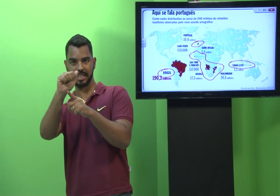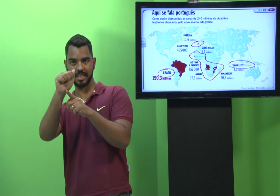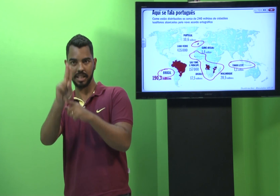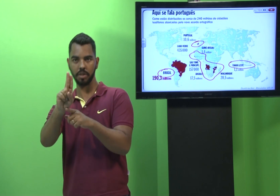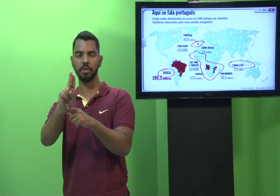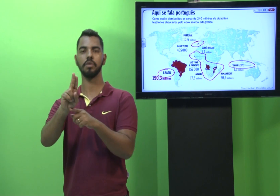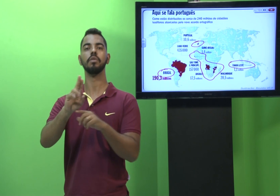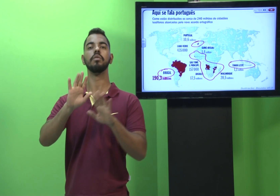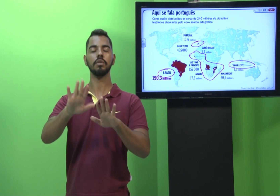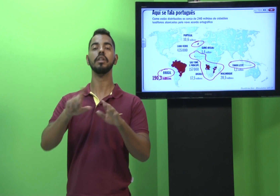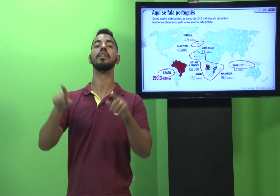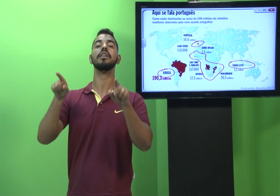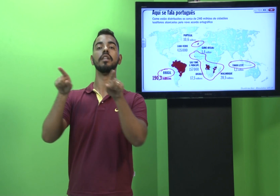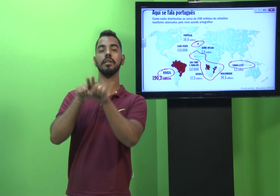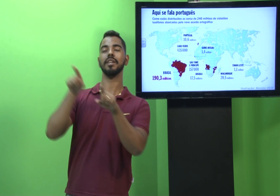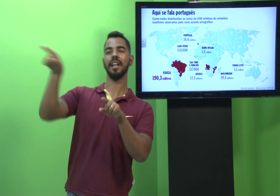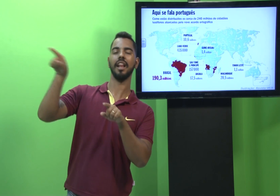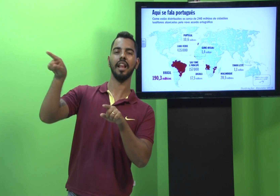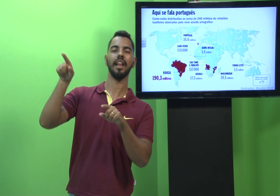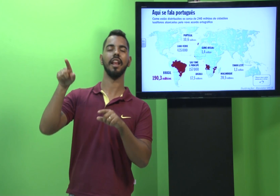inferior, mas que fala a língua portuguesa.